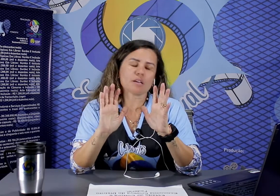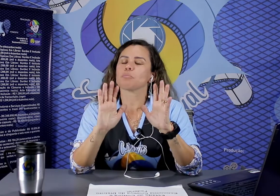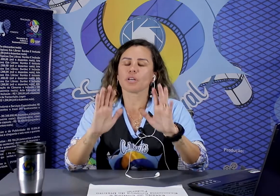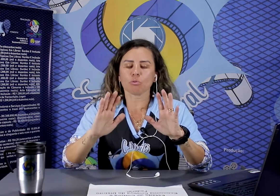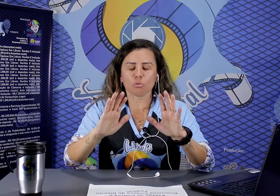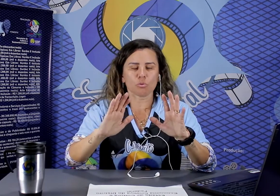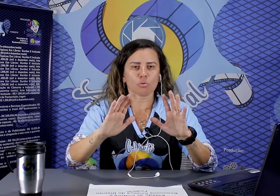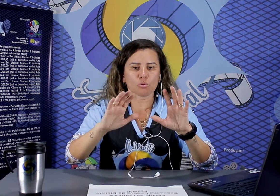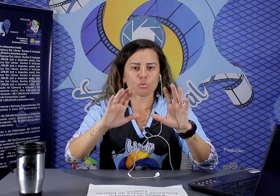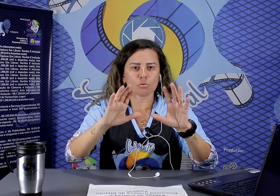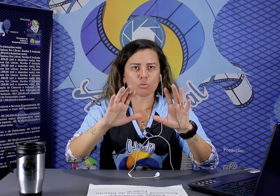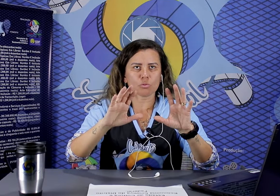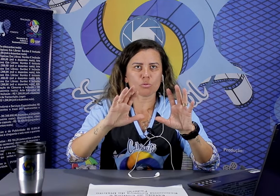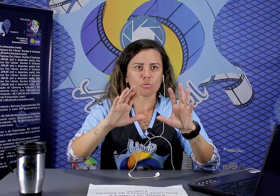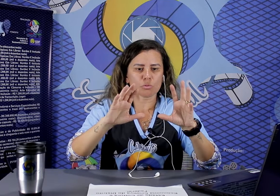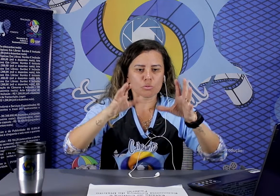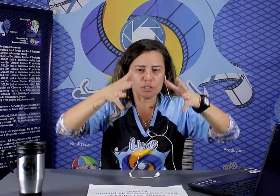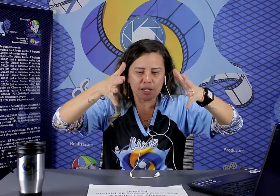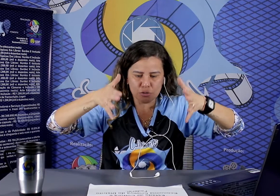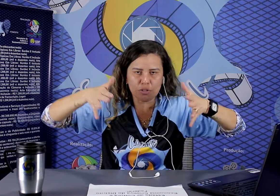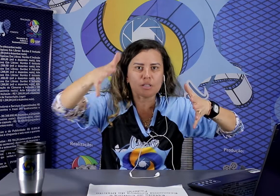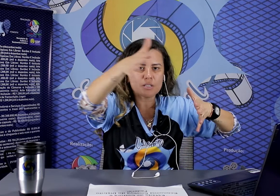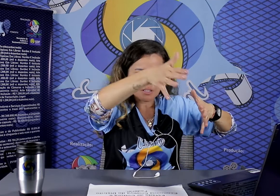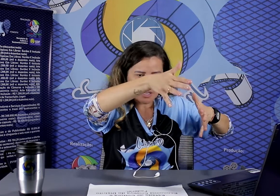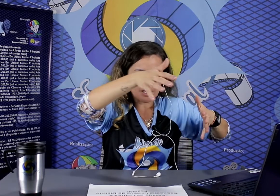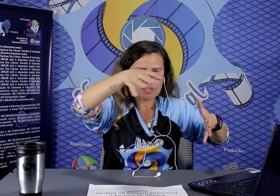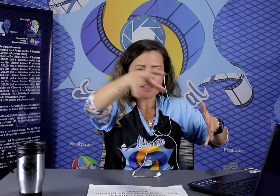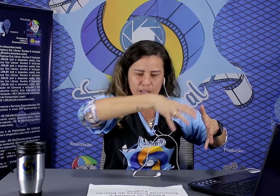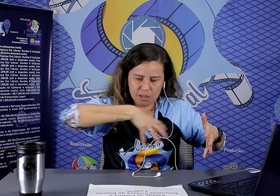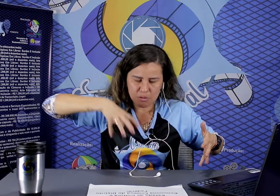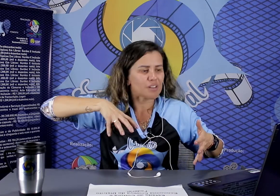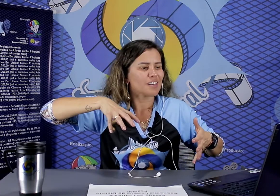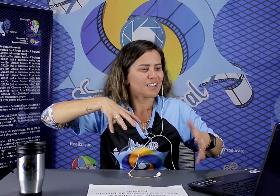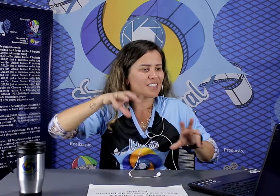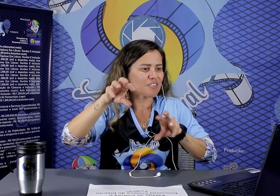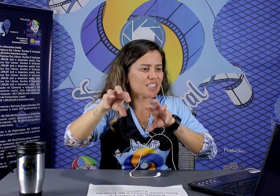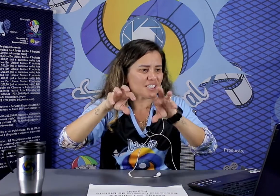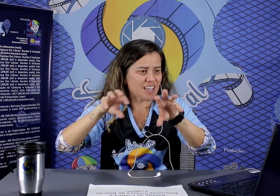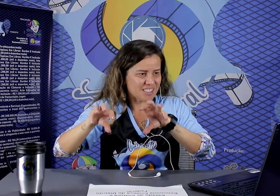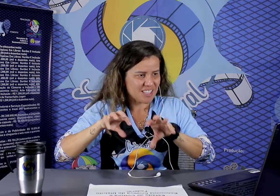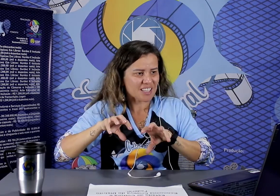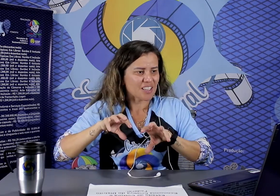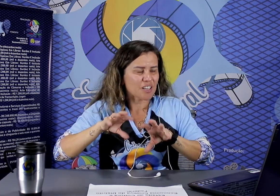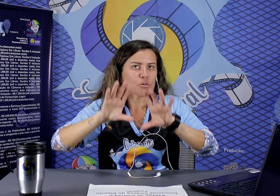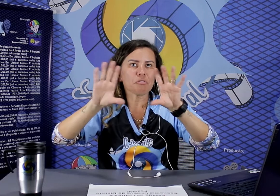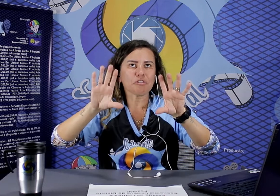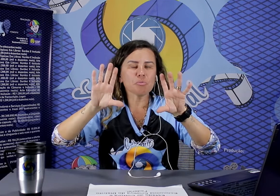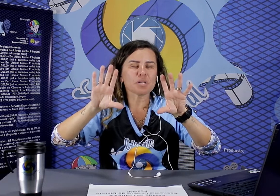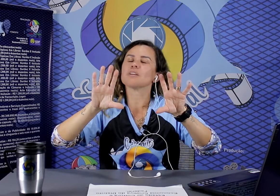Porque o texto, ele está inteiro, então você Uhum. acessa. O filme, com